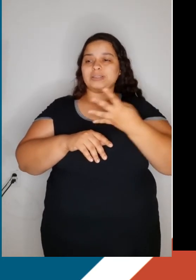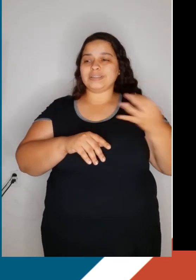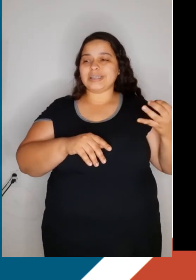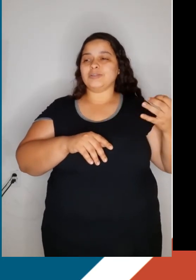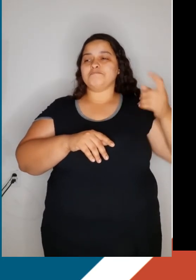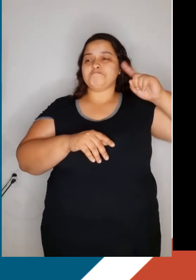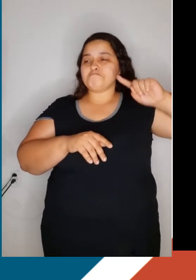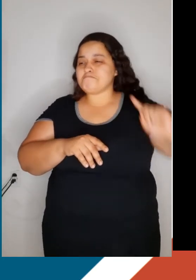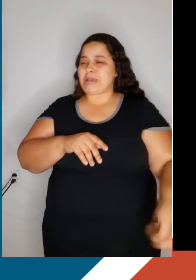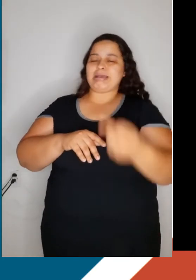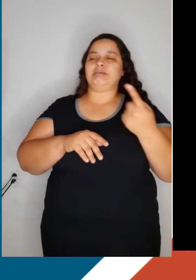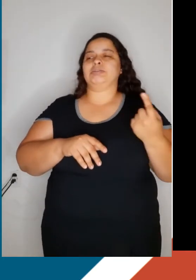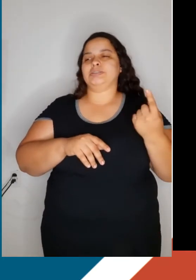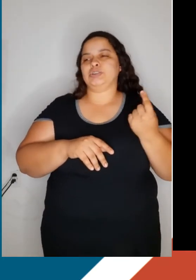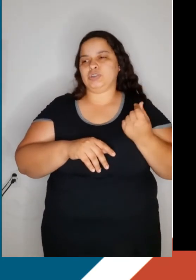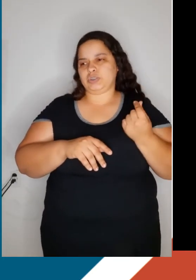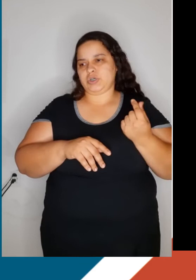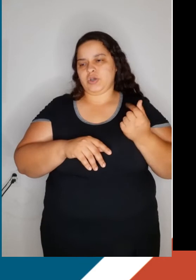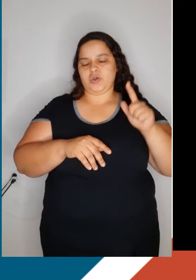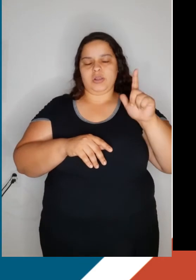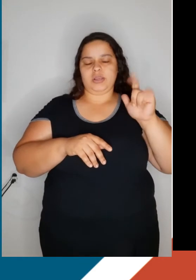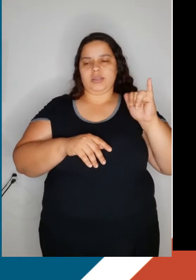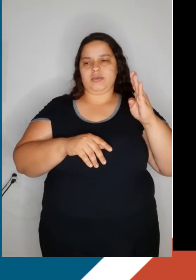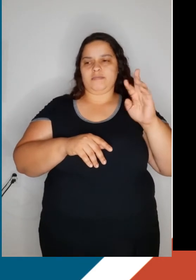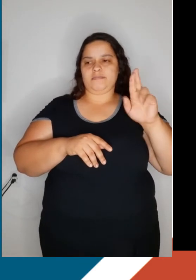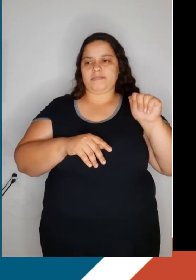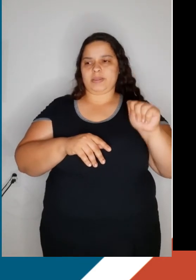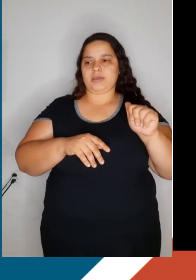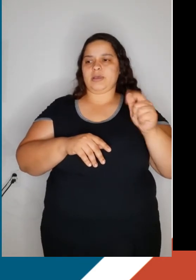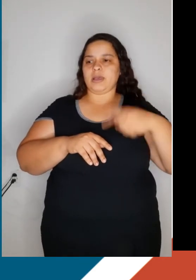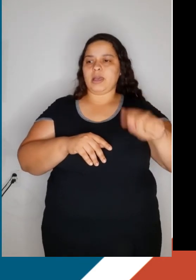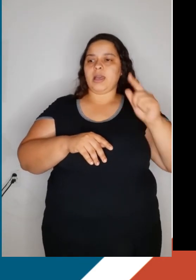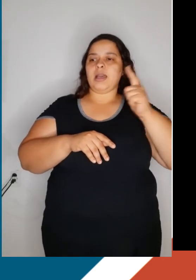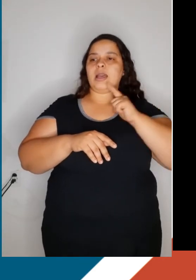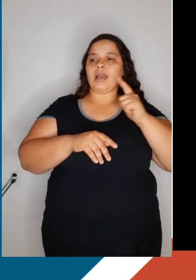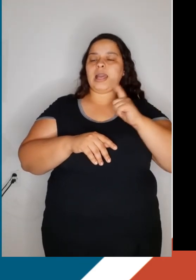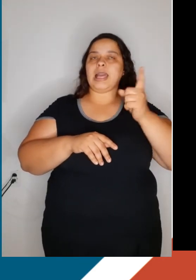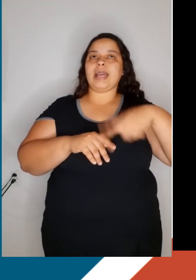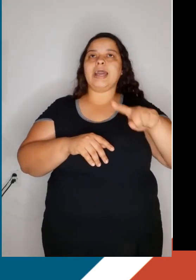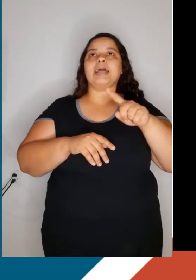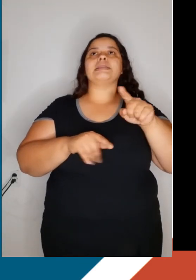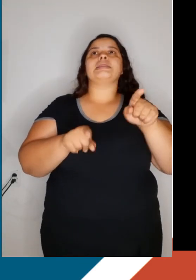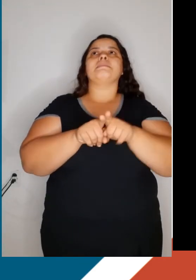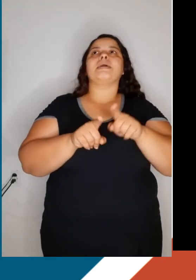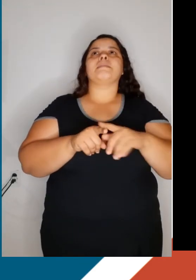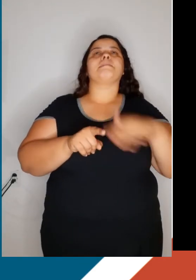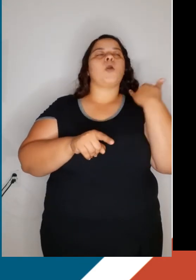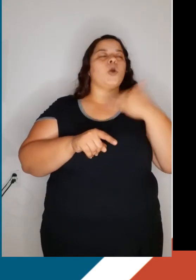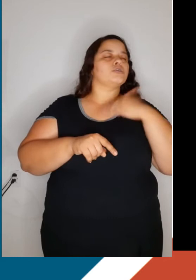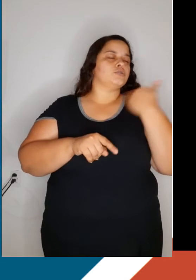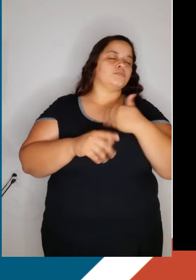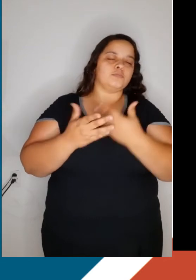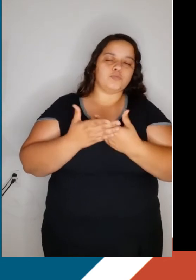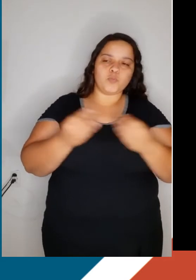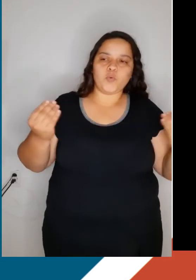libras esterlinas. E a gente também quer apresentar para vocês essa relação que acontece entre os estados e a indústria da morte, que é a indústria bélica, né,